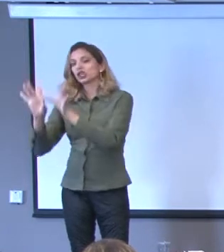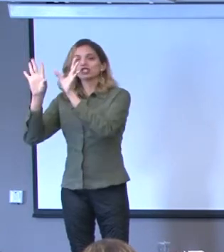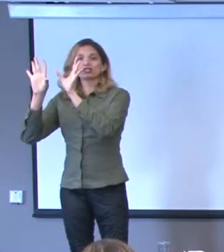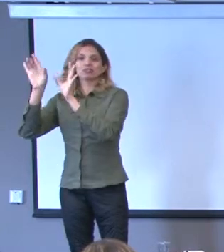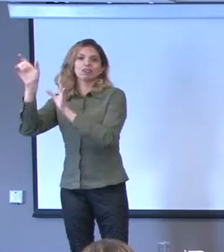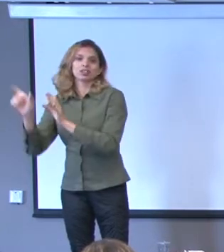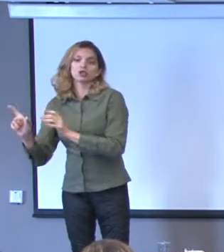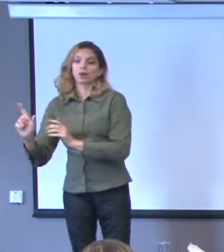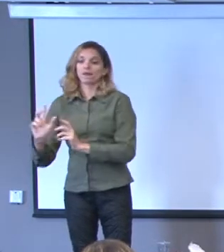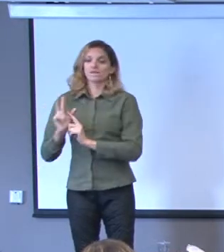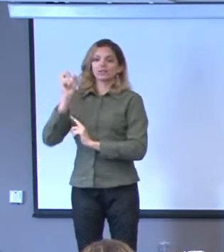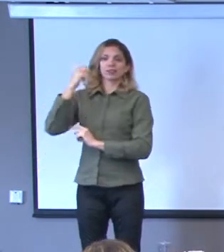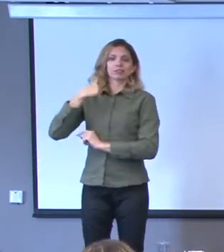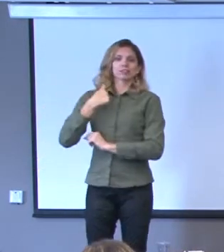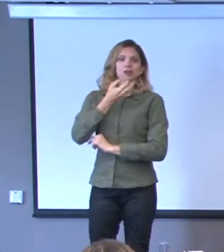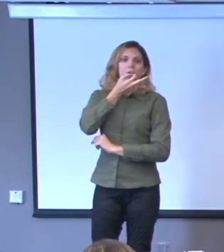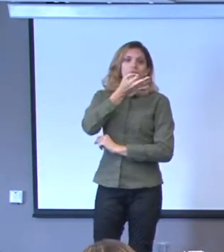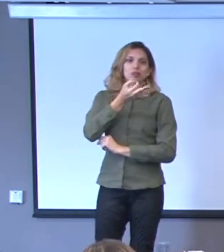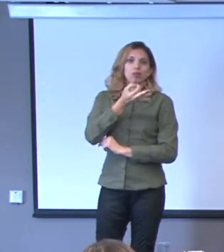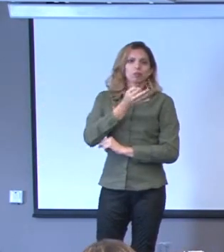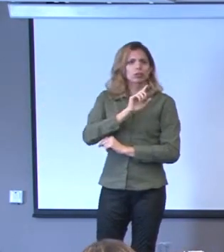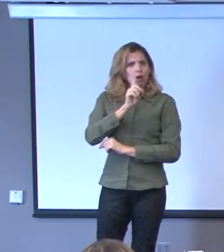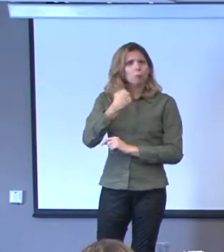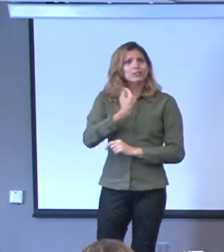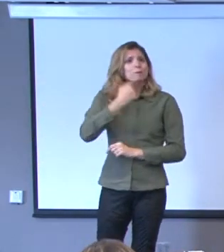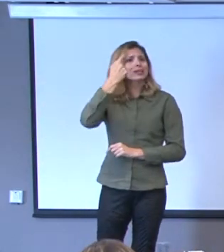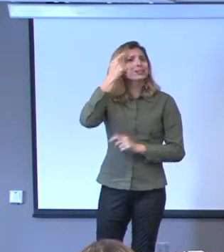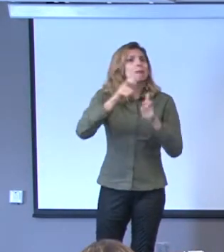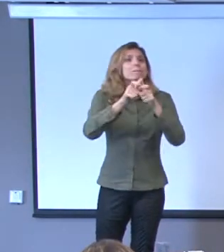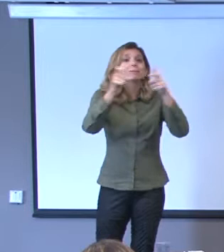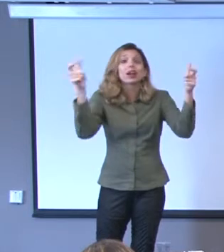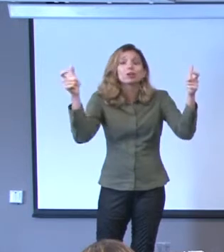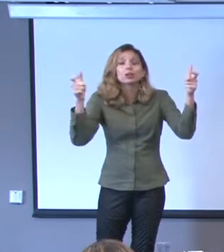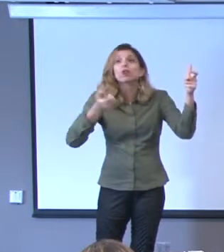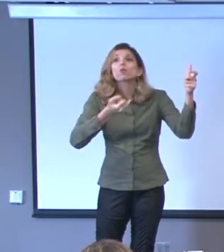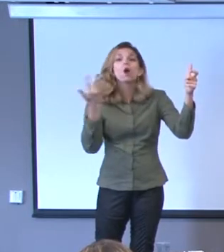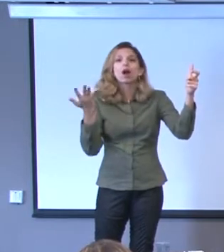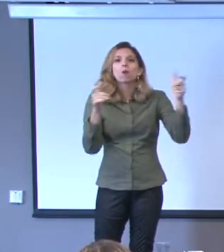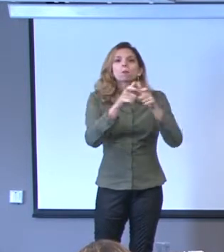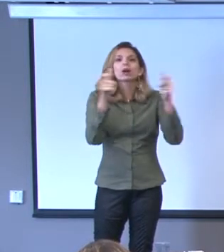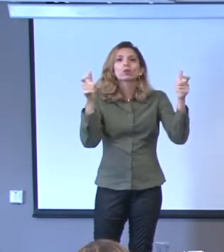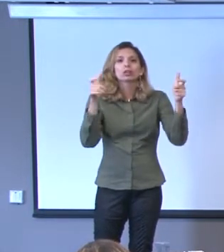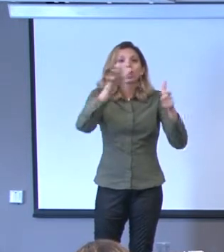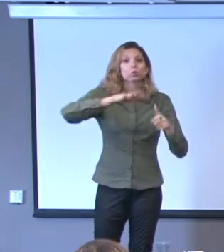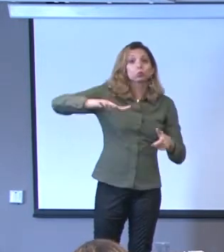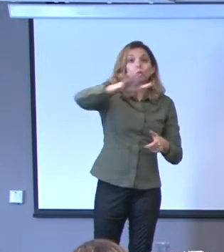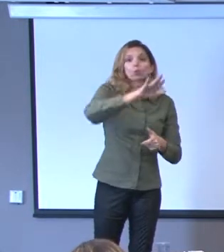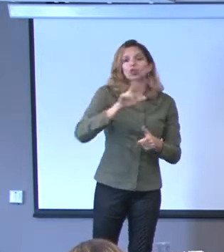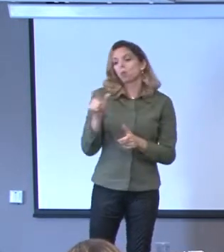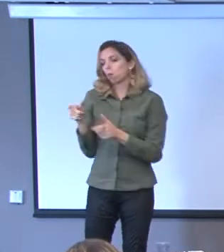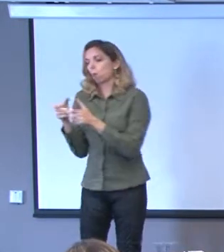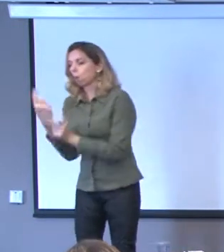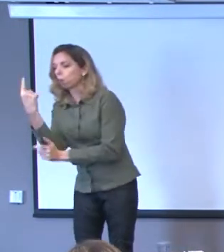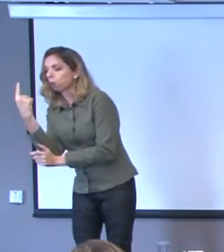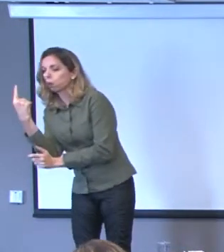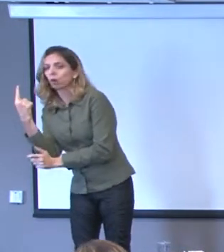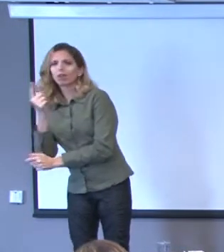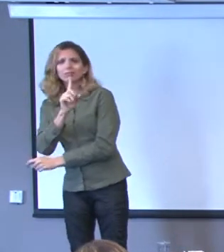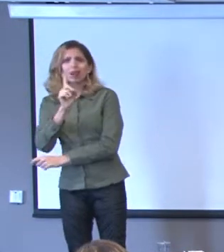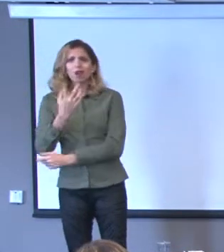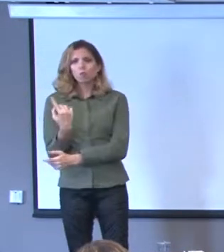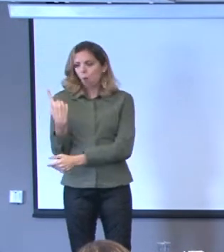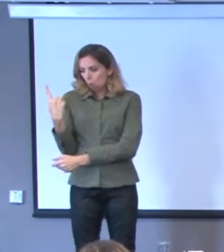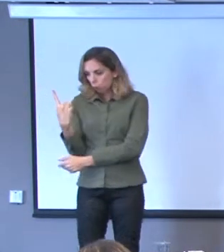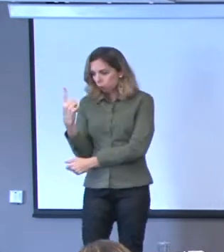E a gente precisa trabalhar com massas, a gente precisa trabalhar com o todo. Né? O fato de